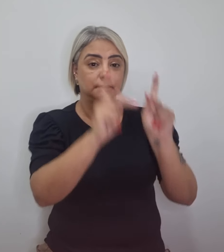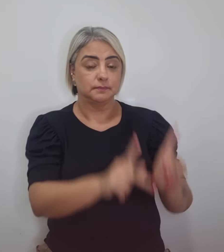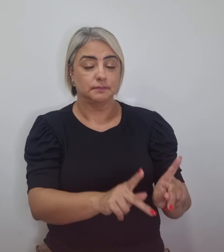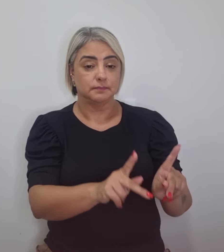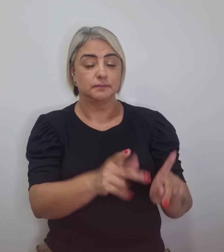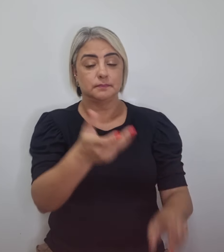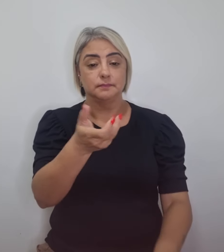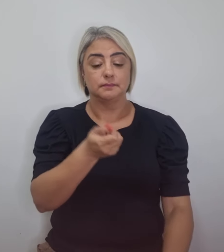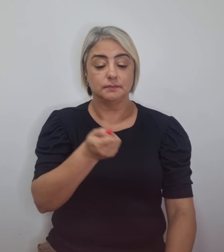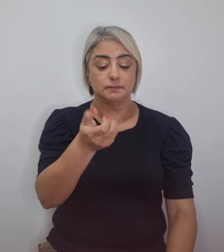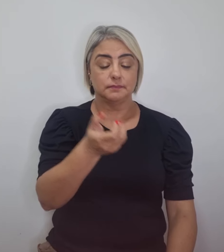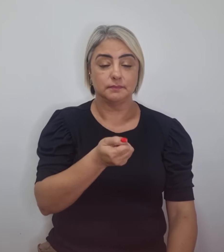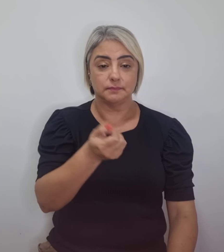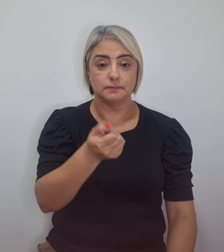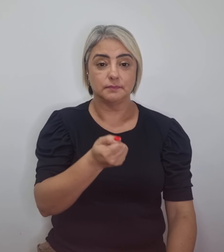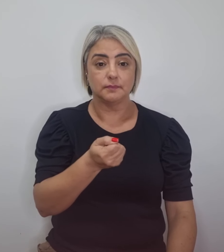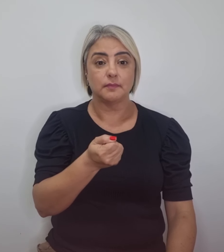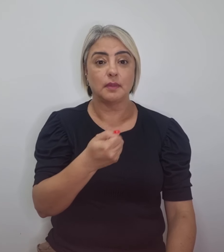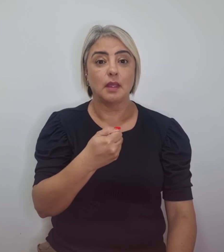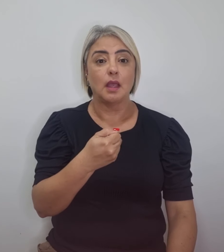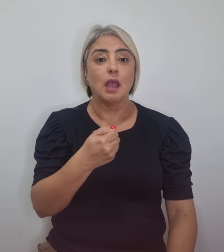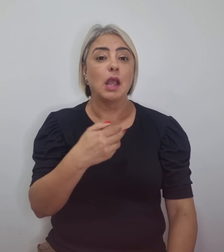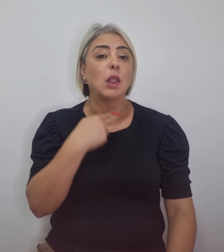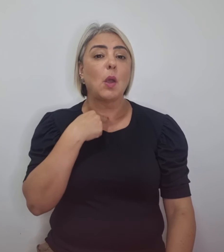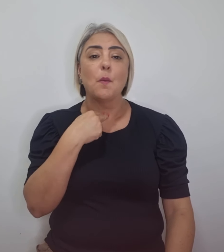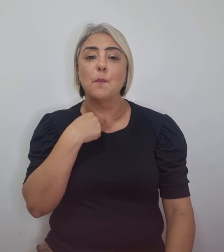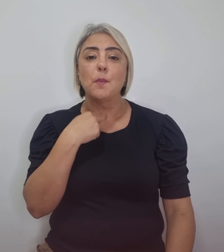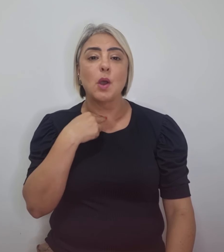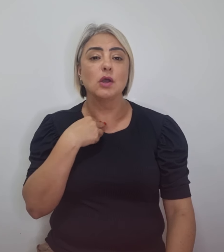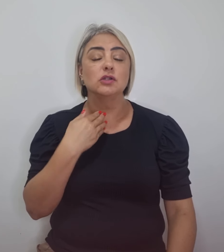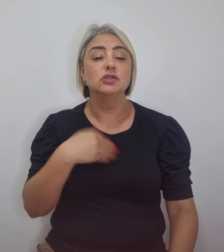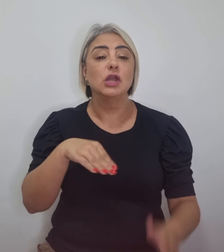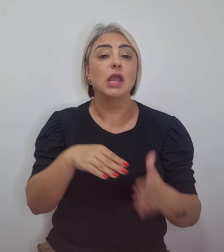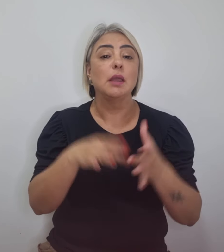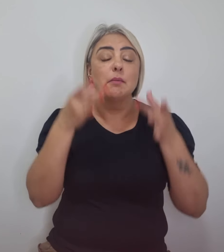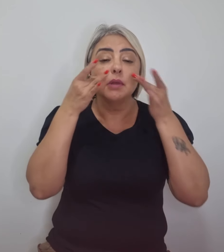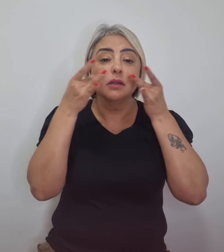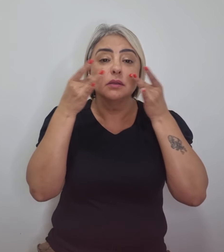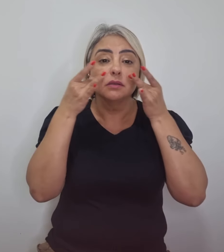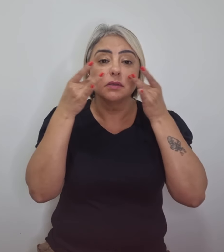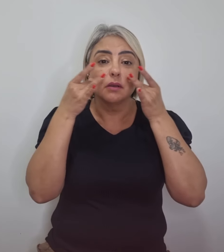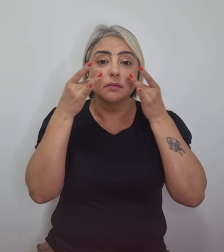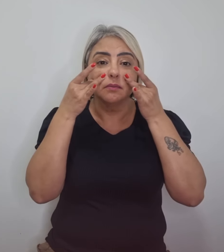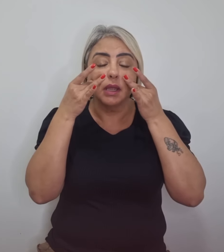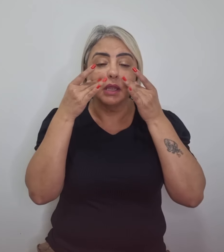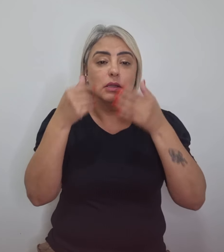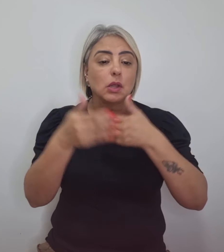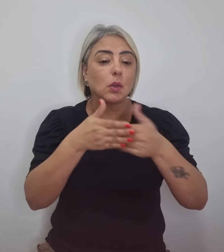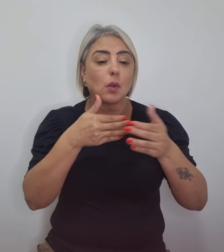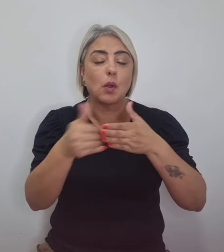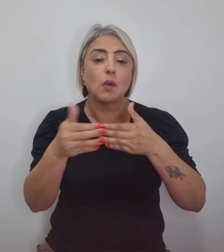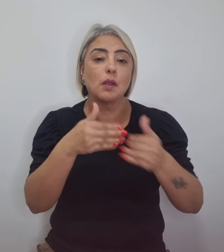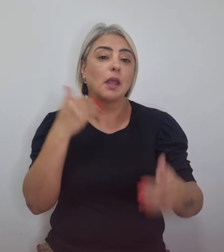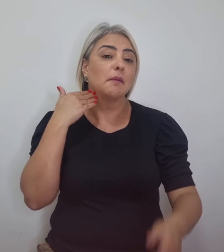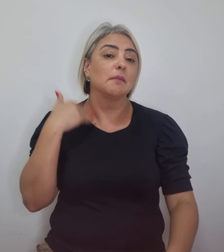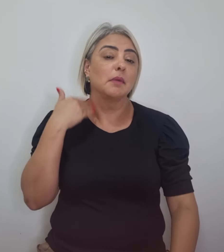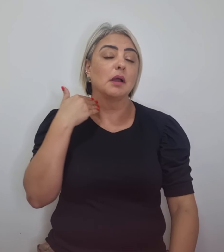e pensionistas impedidos de comparecer presencialmente em qualquer agência do BRB